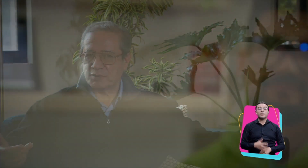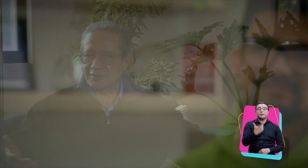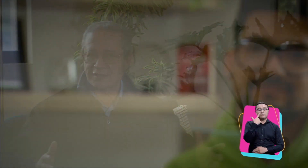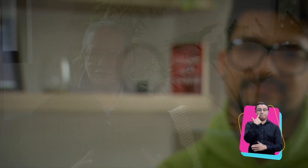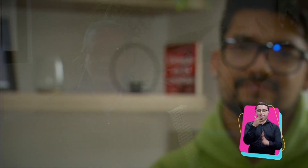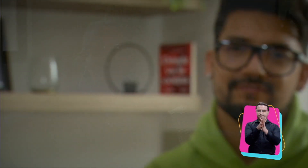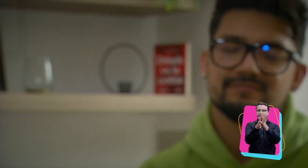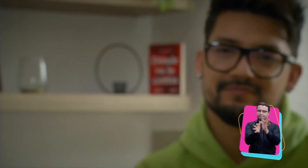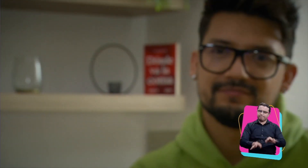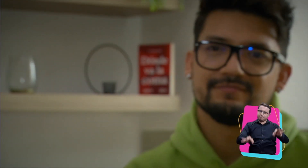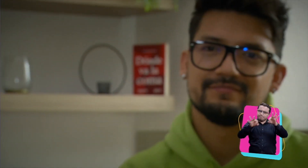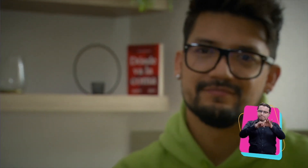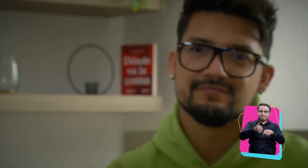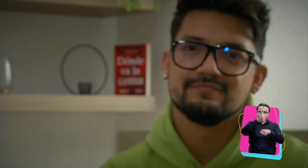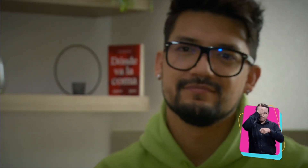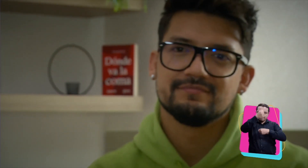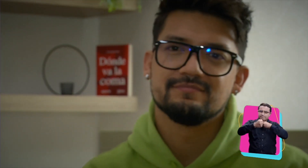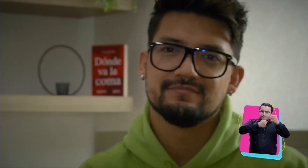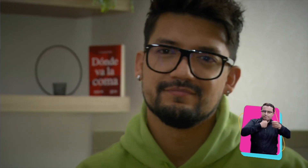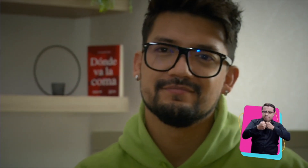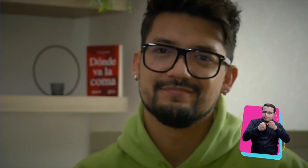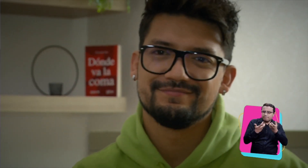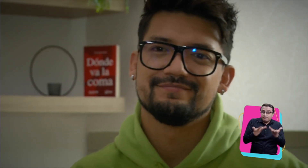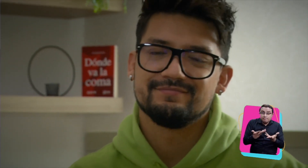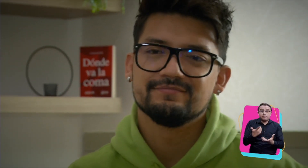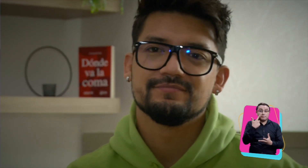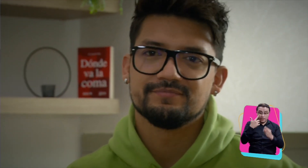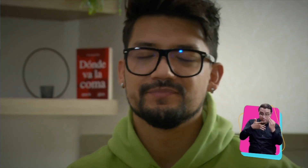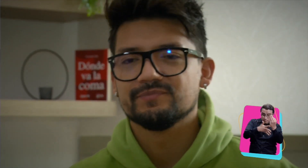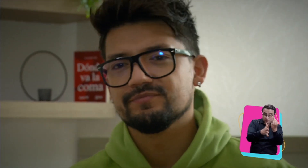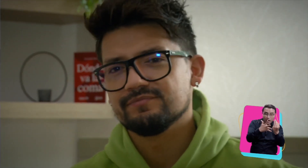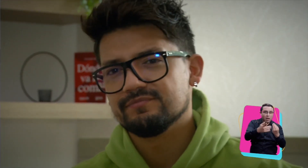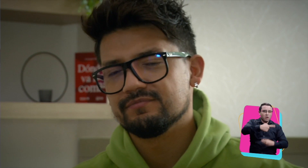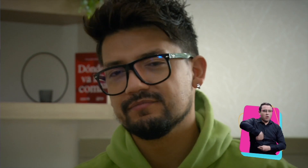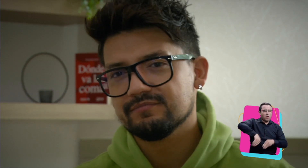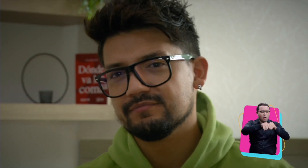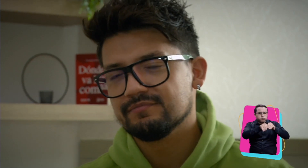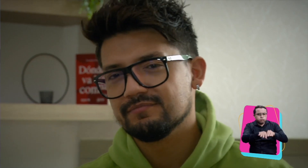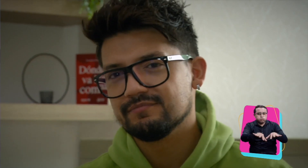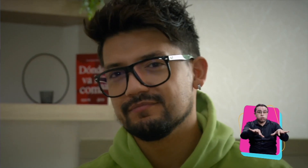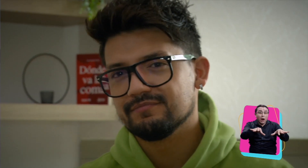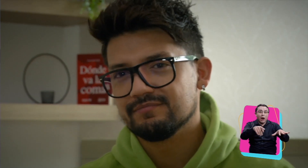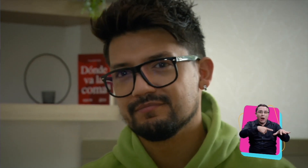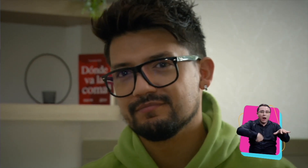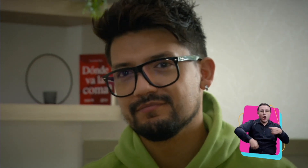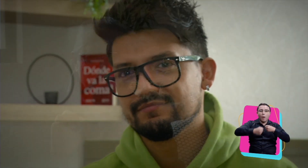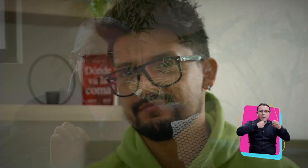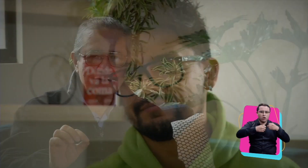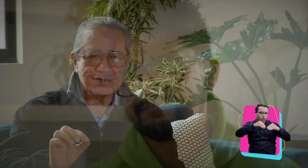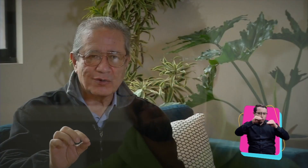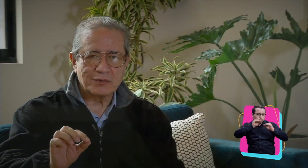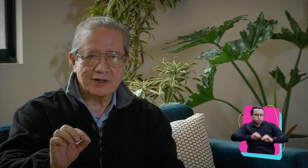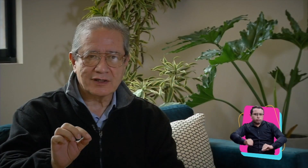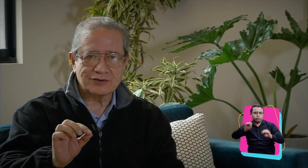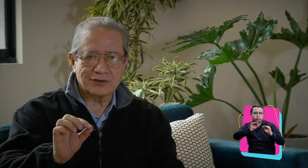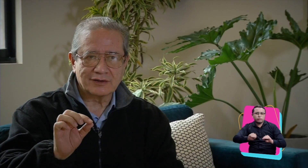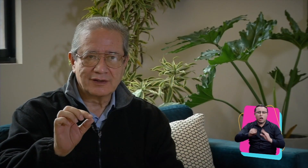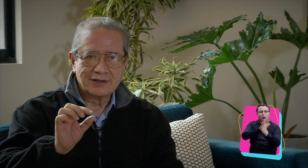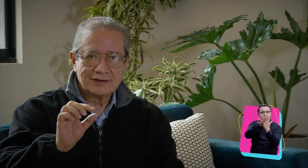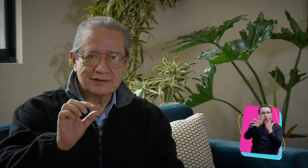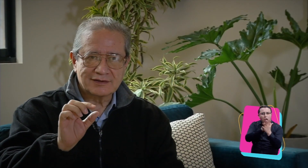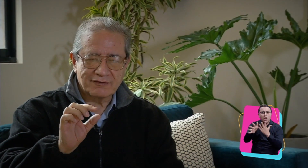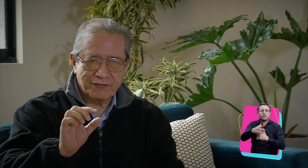siguen repitiendo indefinidamente. Uno de los principios del periodismo es que en los medios de